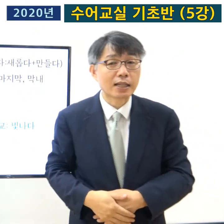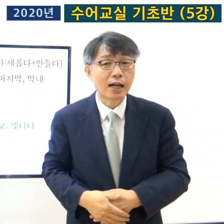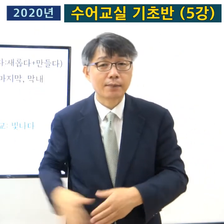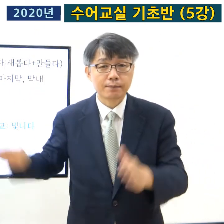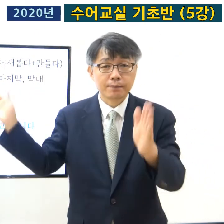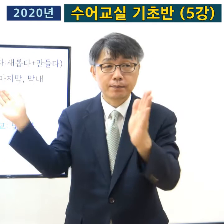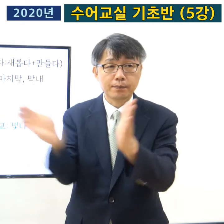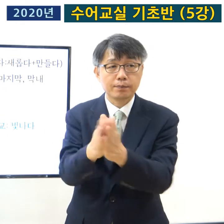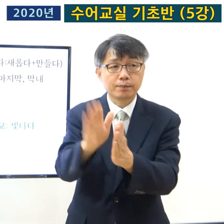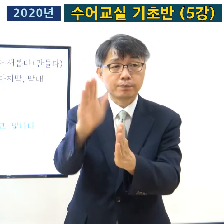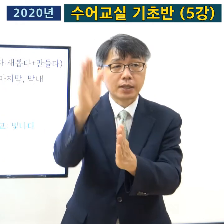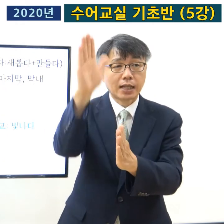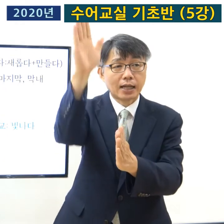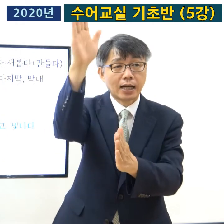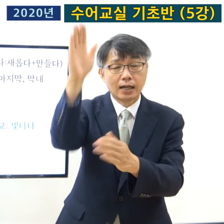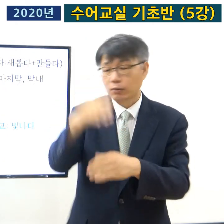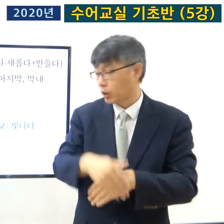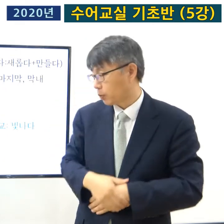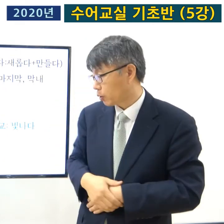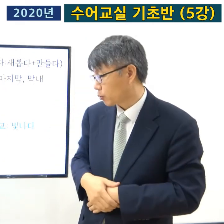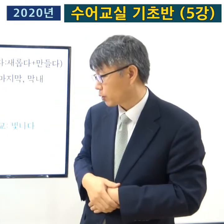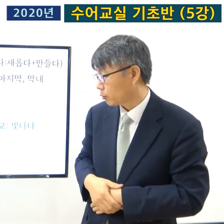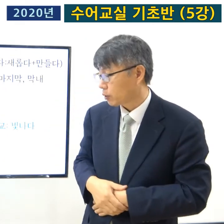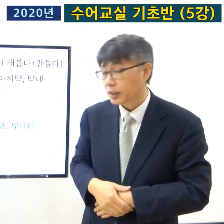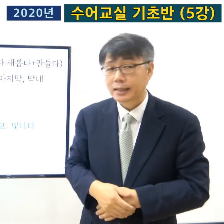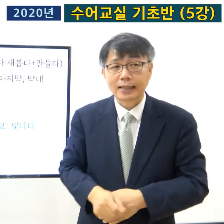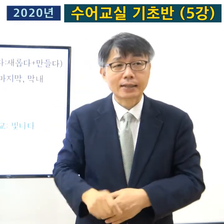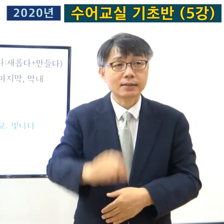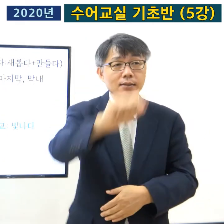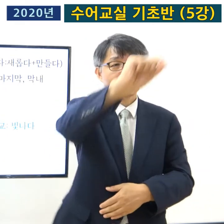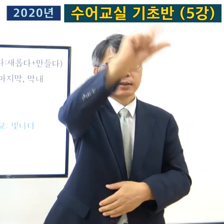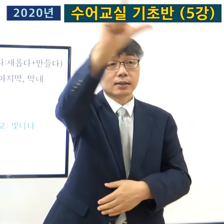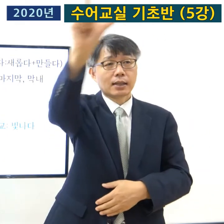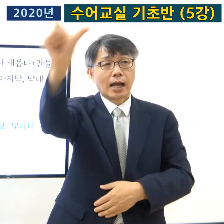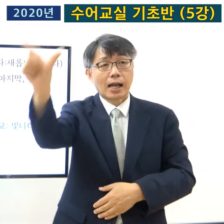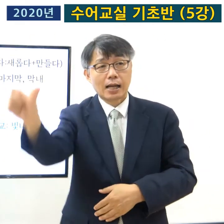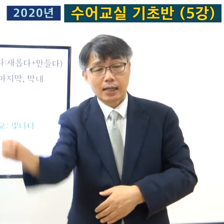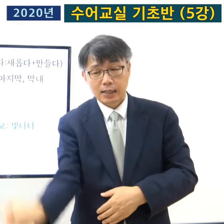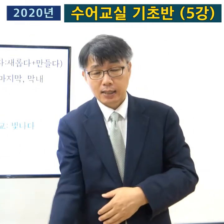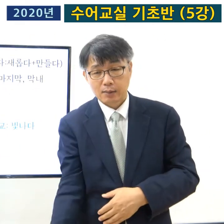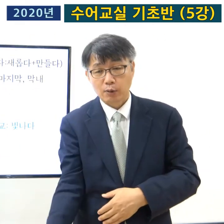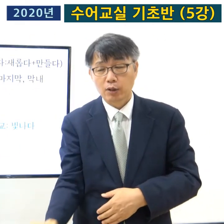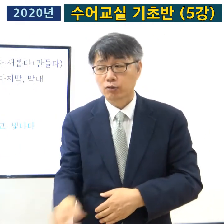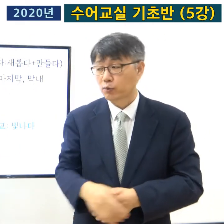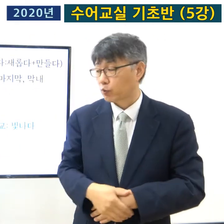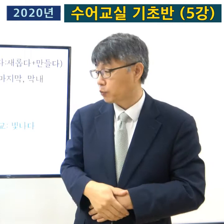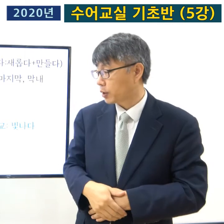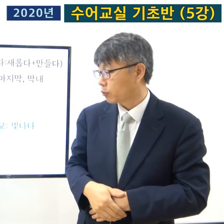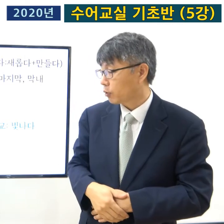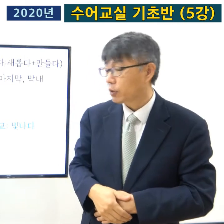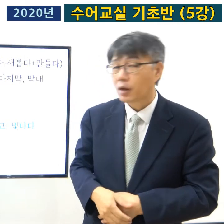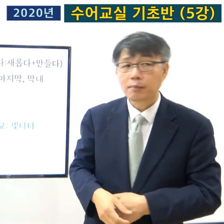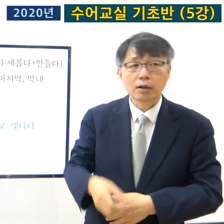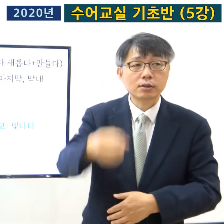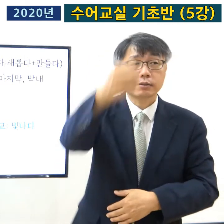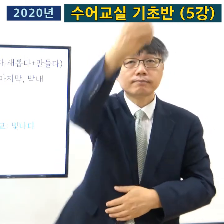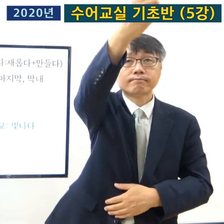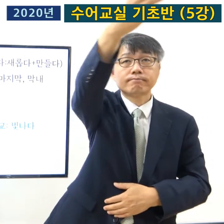빛나다 이렇게 표현해 주시면 되고요. 달은 달 표현해 주시면 되고요. 별은